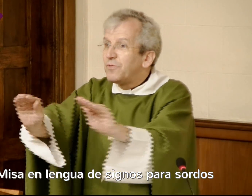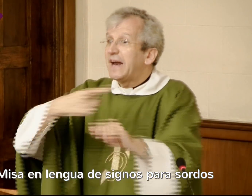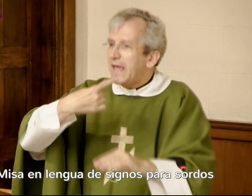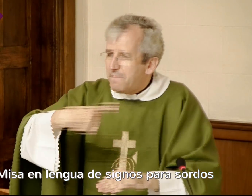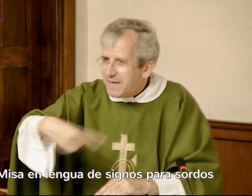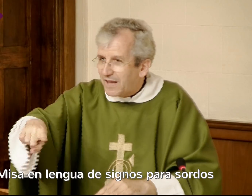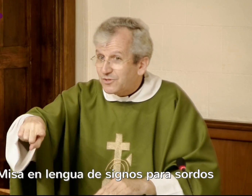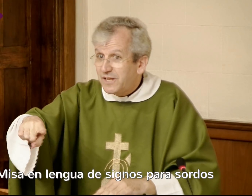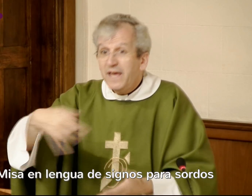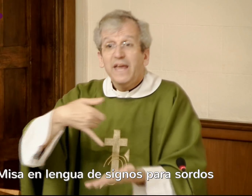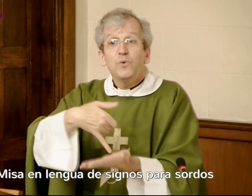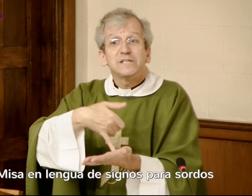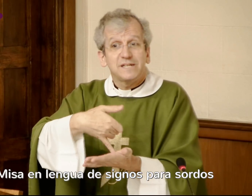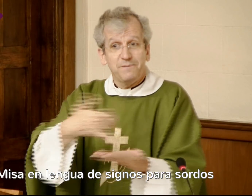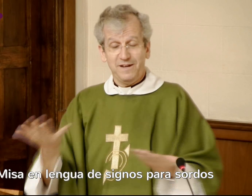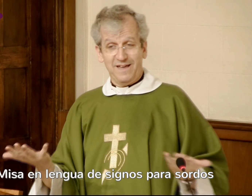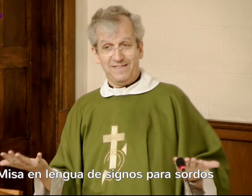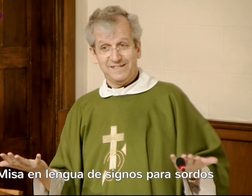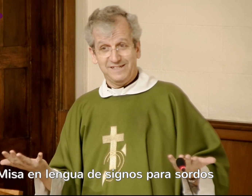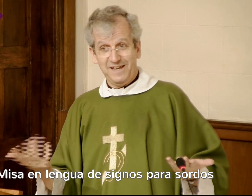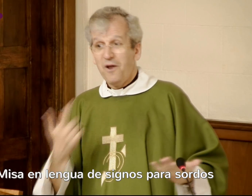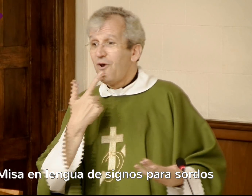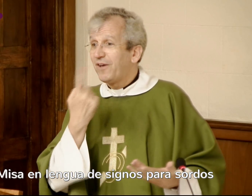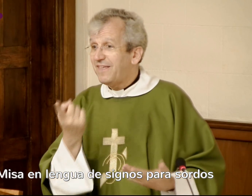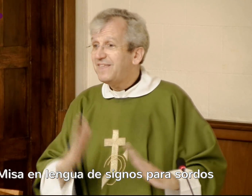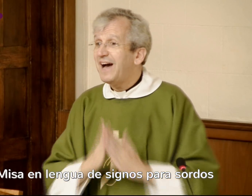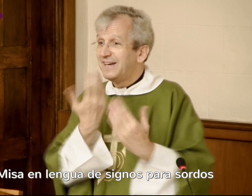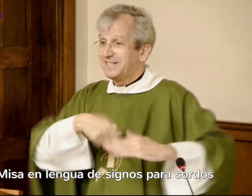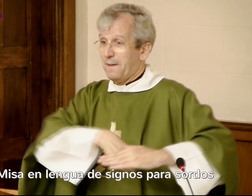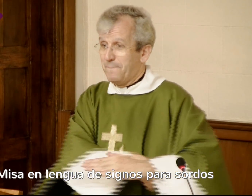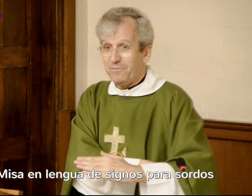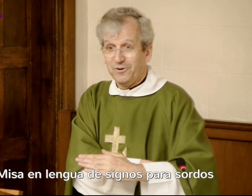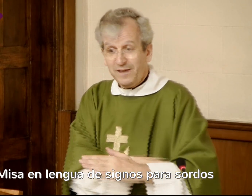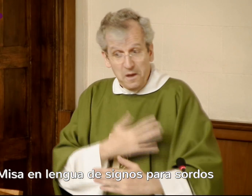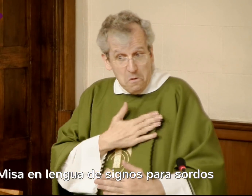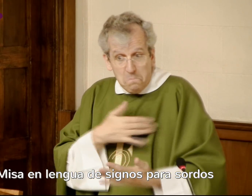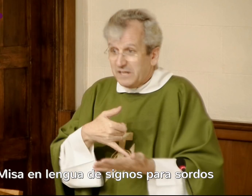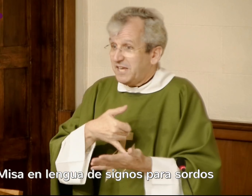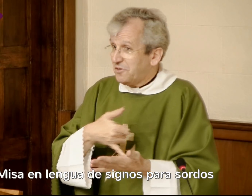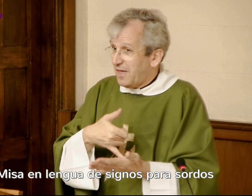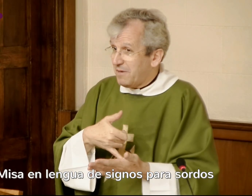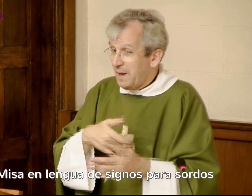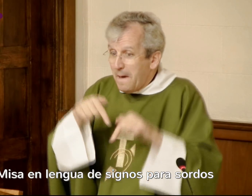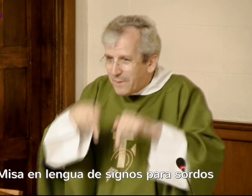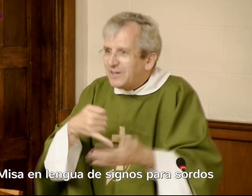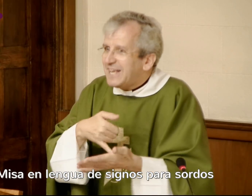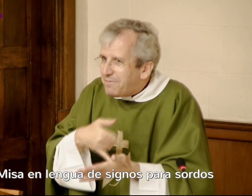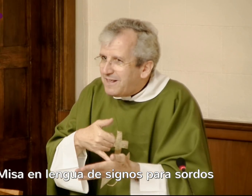ansiar, enviados en nuestras debilidades. Lo que decía San Pablo, me siento débil, pero en esa